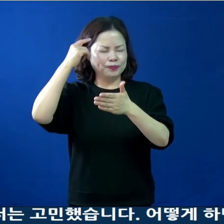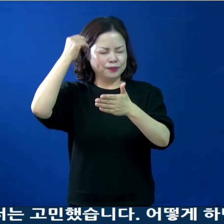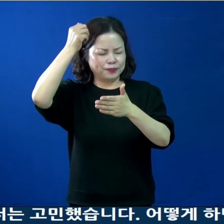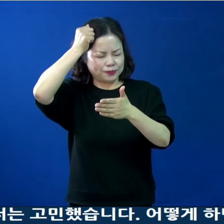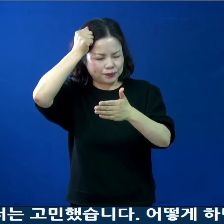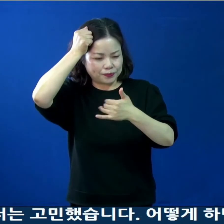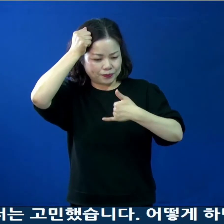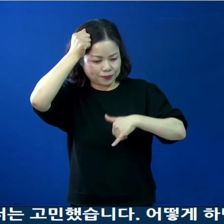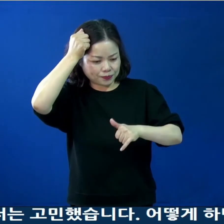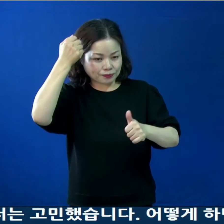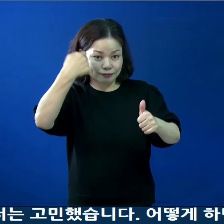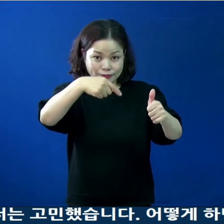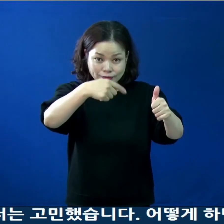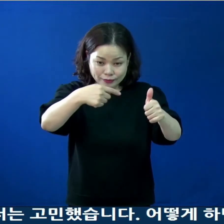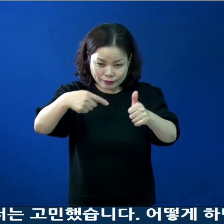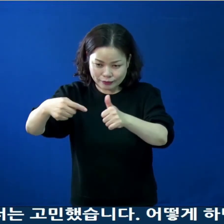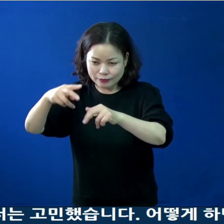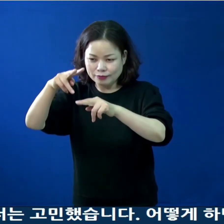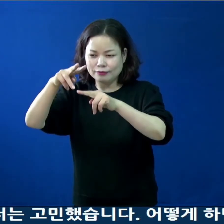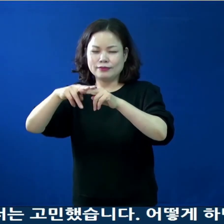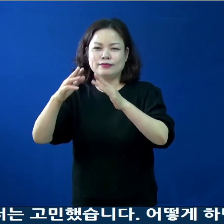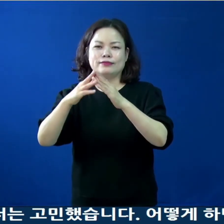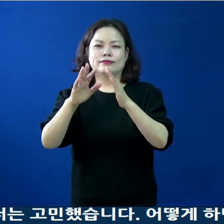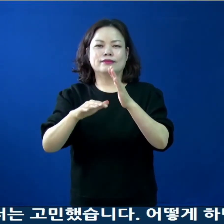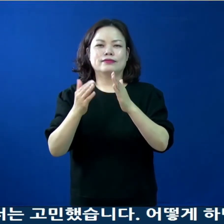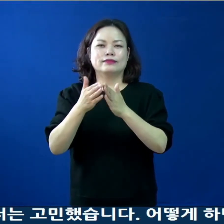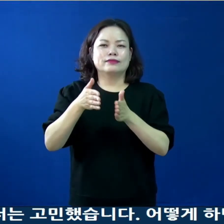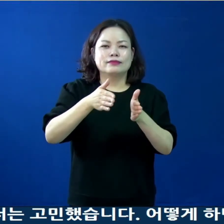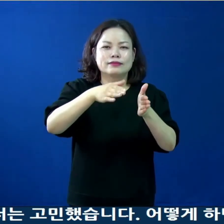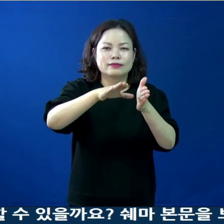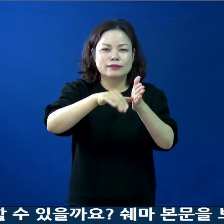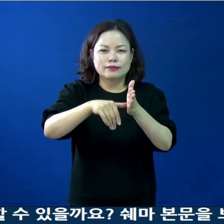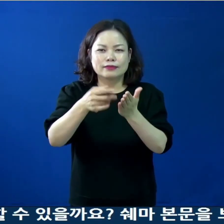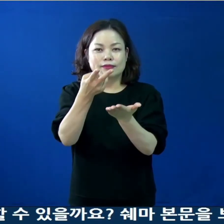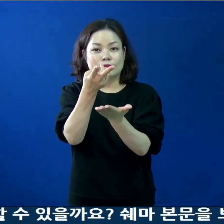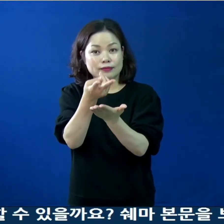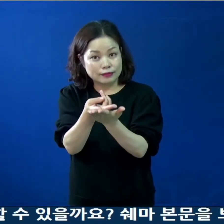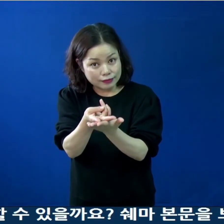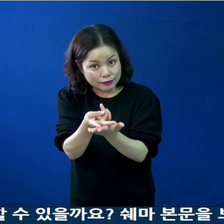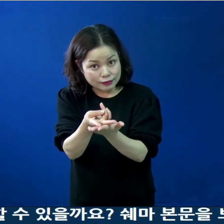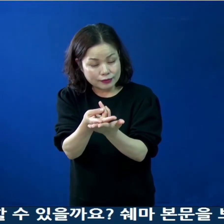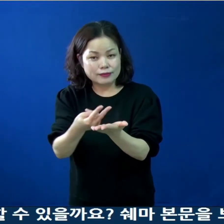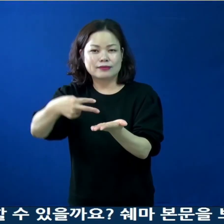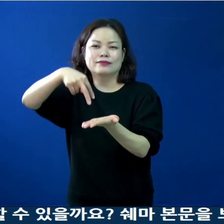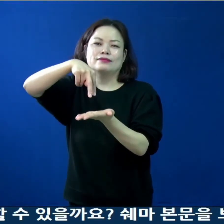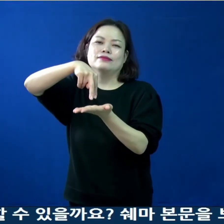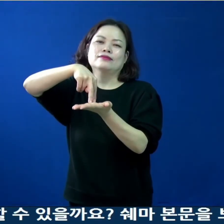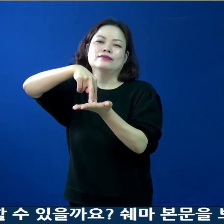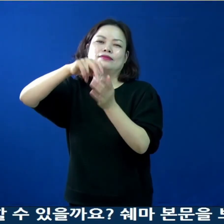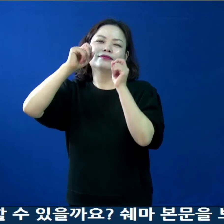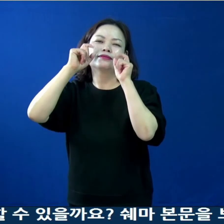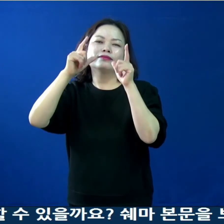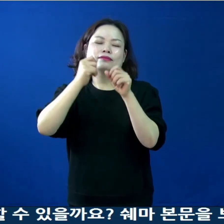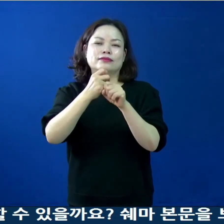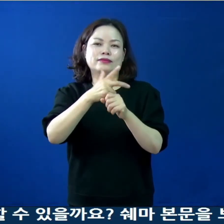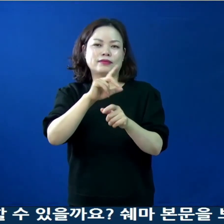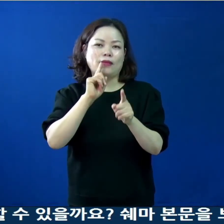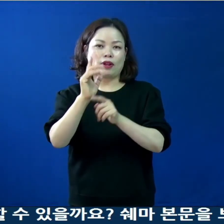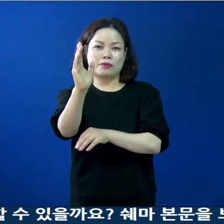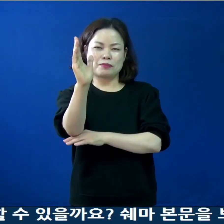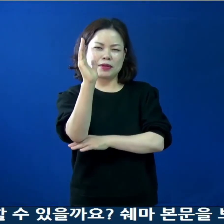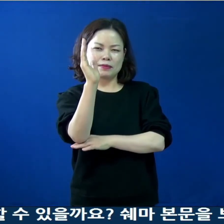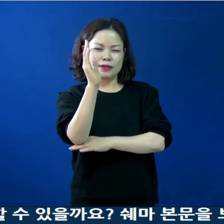내 자녀에게 부지런히 가르치며 집에 앉았을 때든지 길을 갈 때든지 누워 있을 때든지 일어날 때든지 이 말씀을 강론할